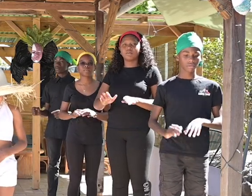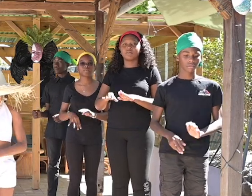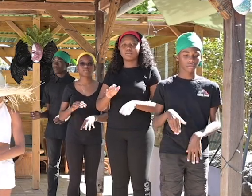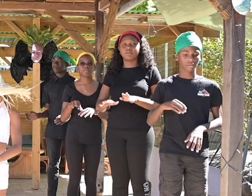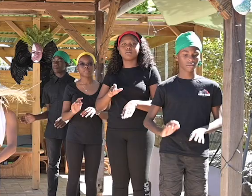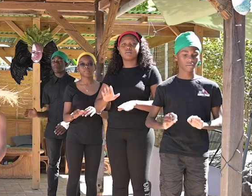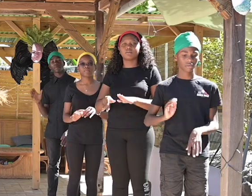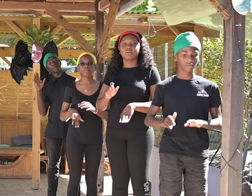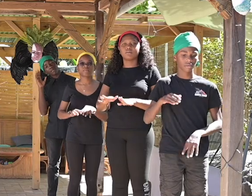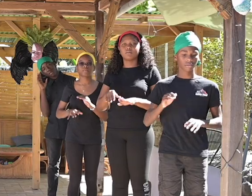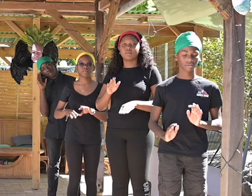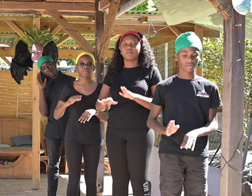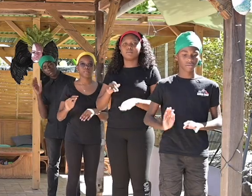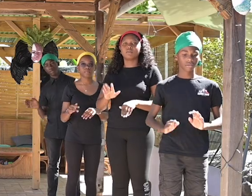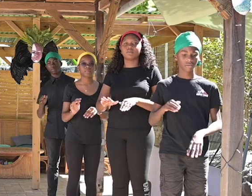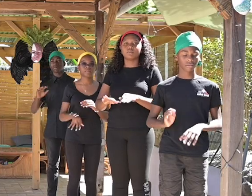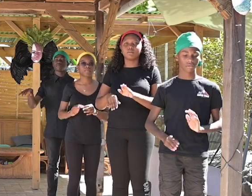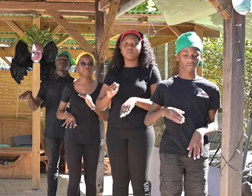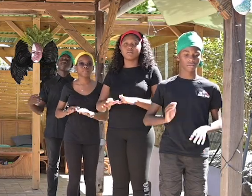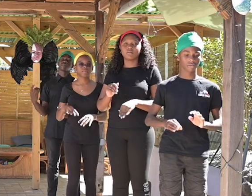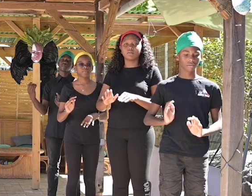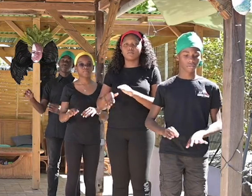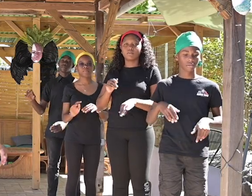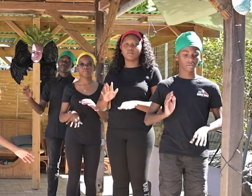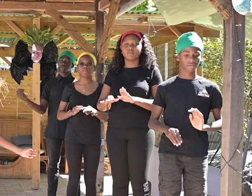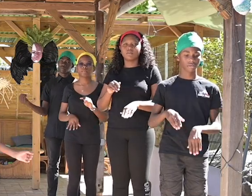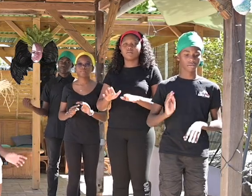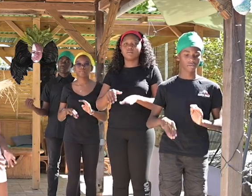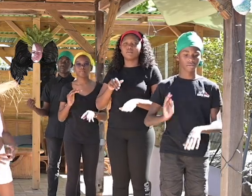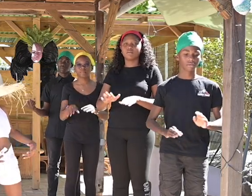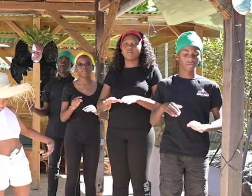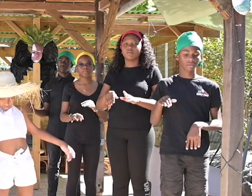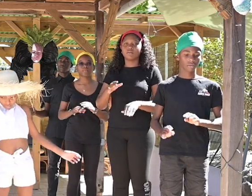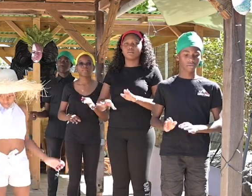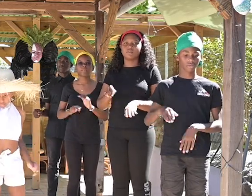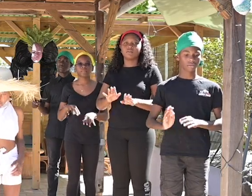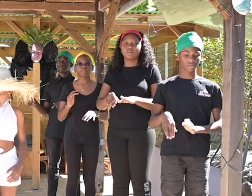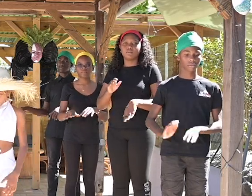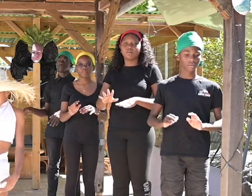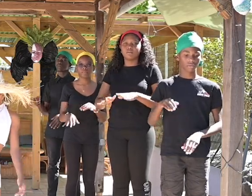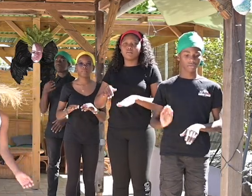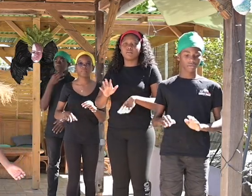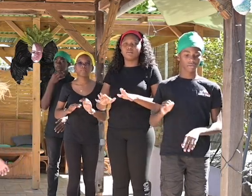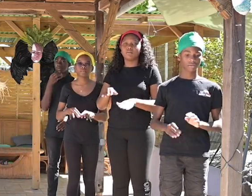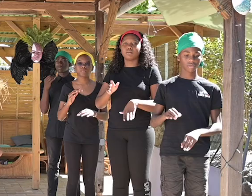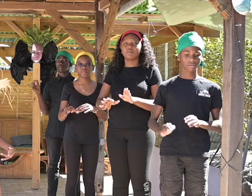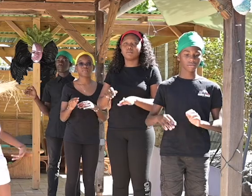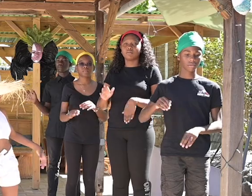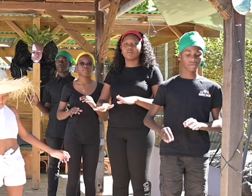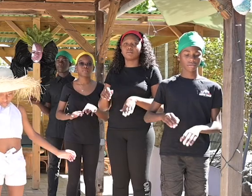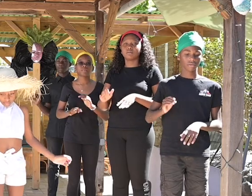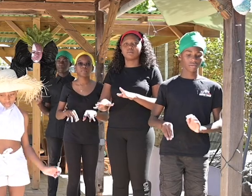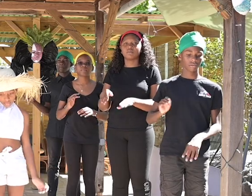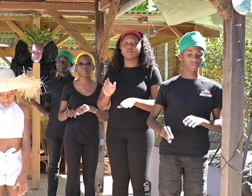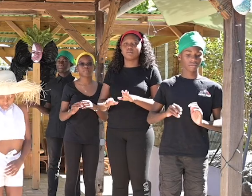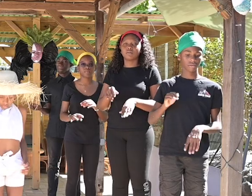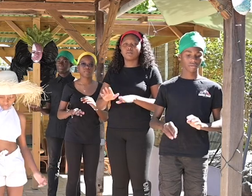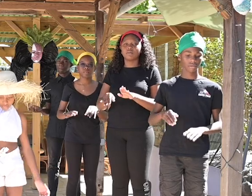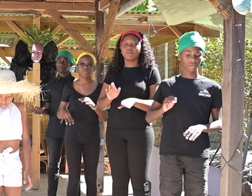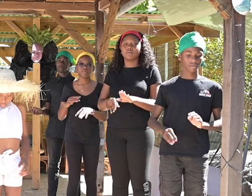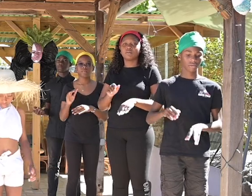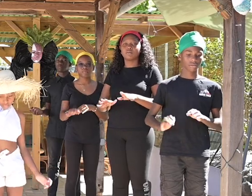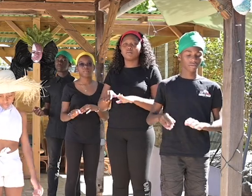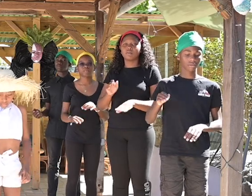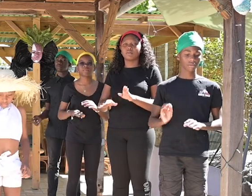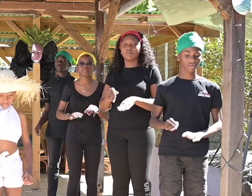au même les vrais, que ou gadami, ça qui yo pouvoir qui ni money. Yo café ça, yo les si la joie pas fait pour